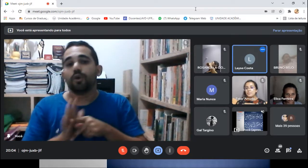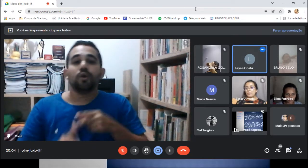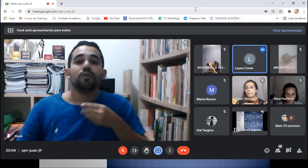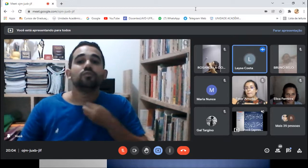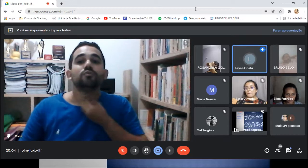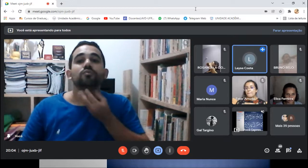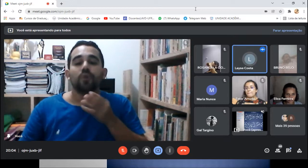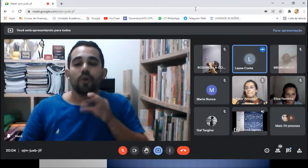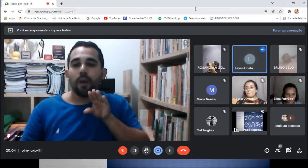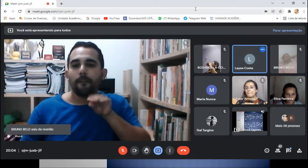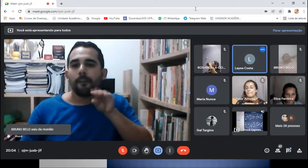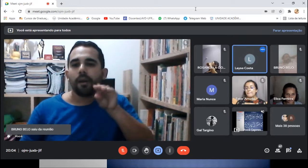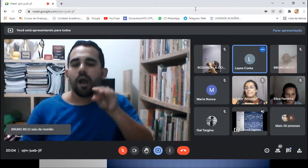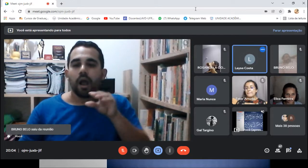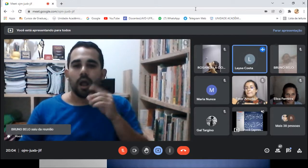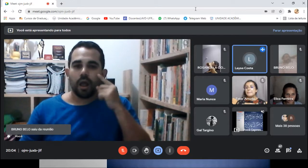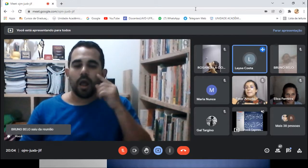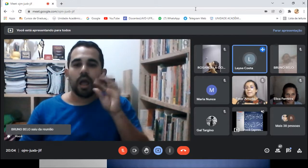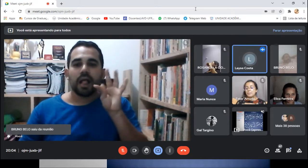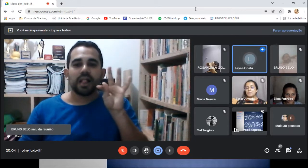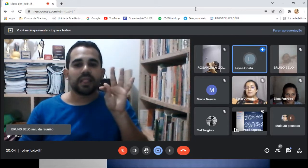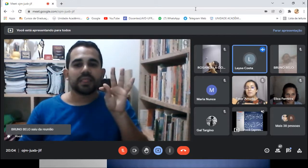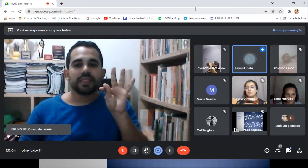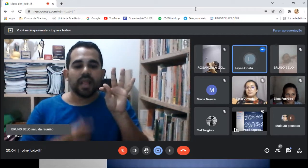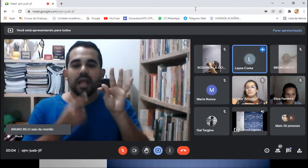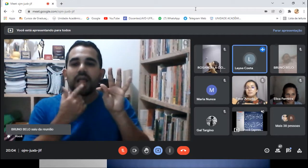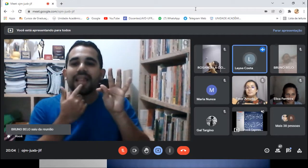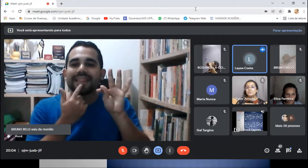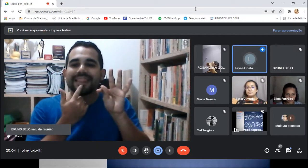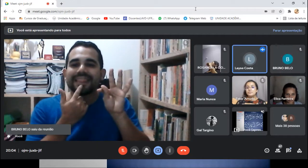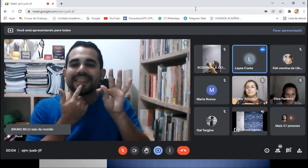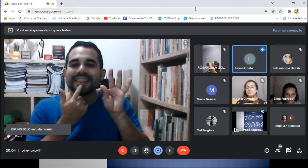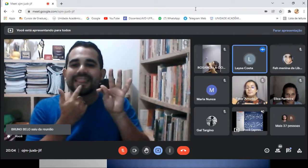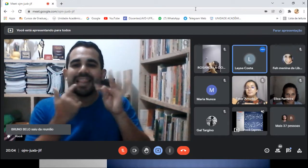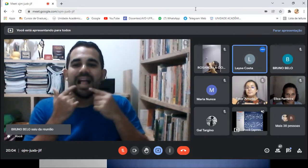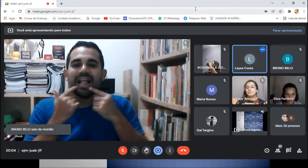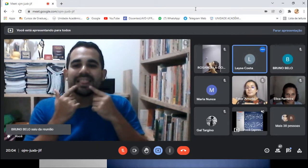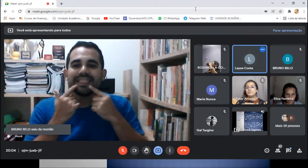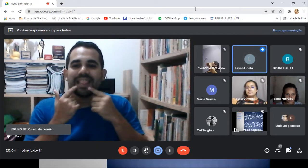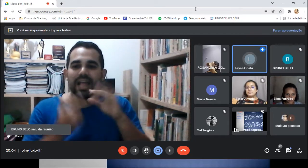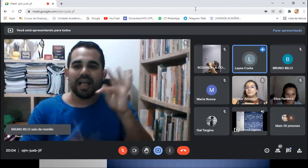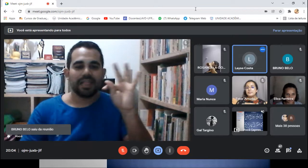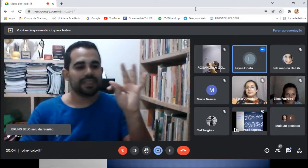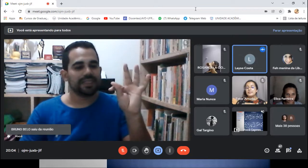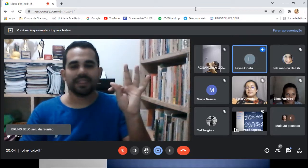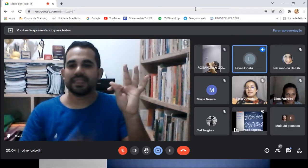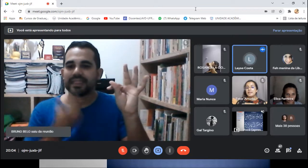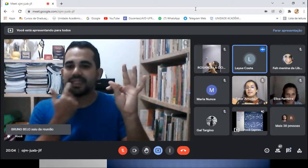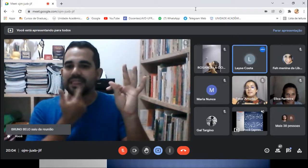Por quê? Isso é o som, né? Cada letra, o T tem um som